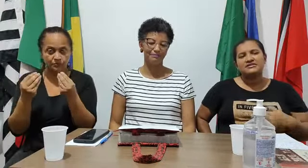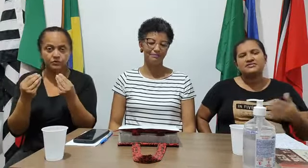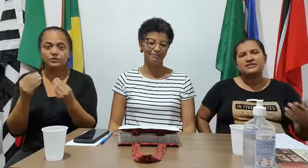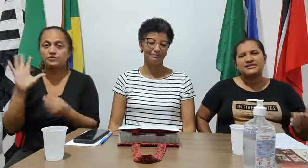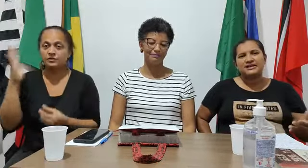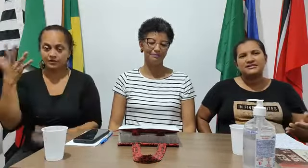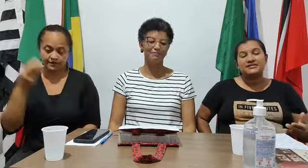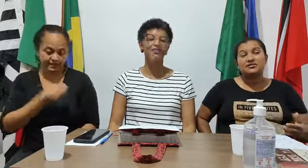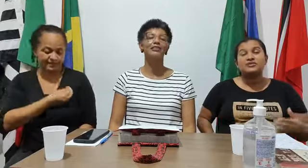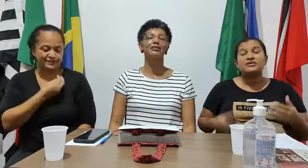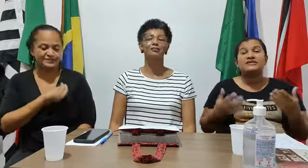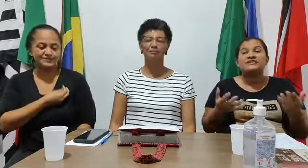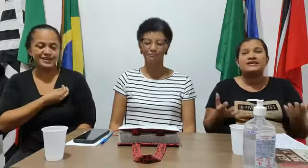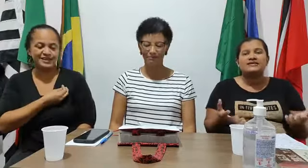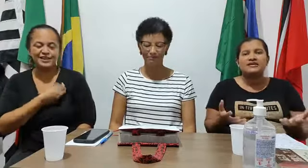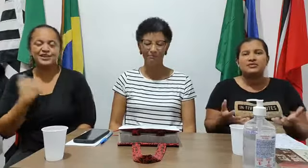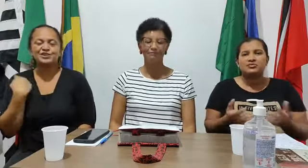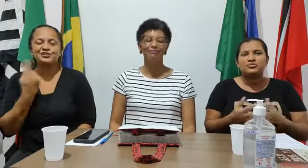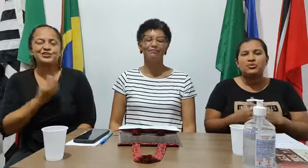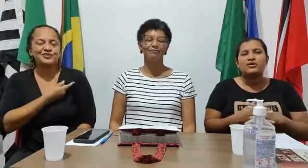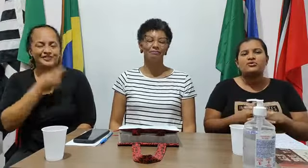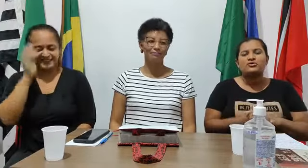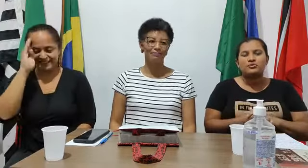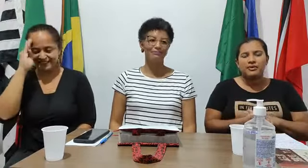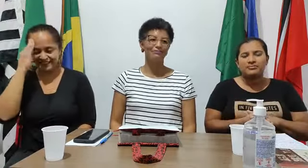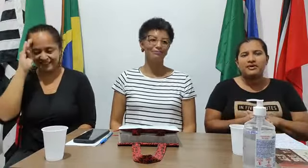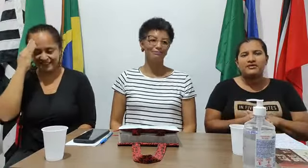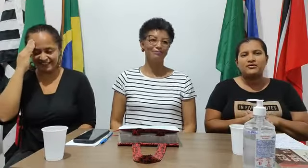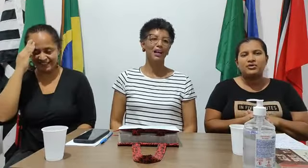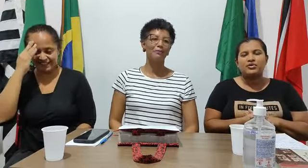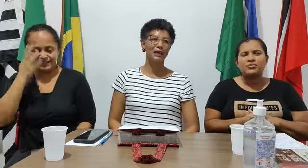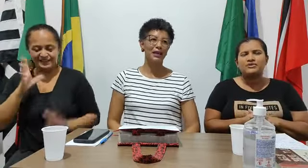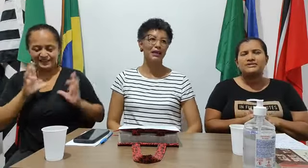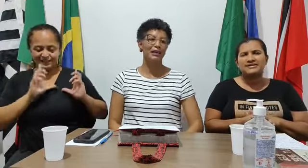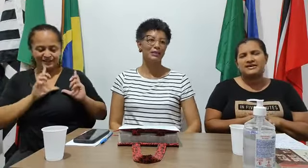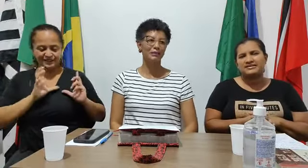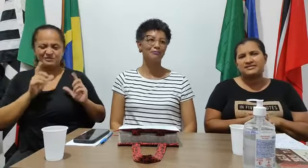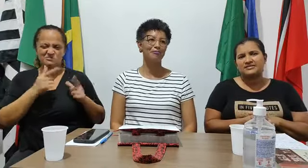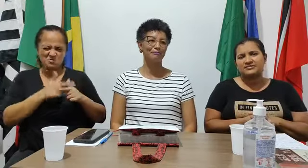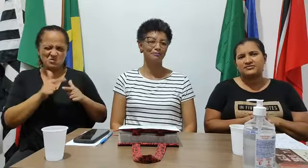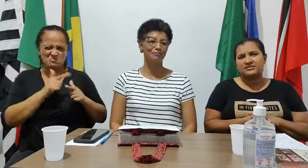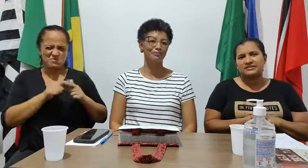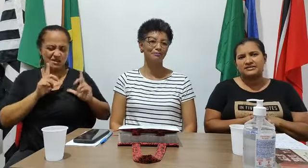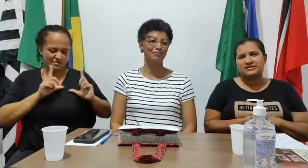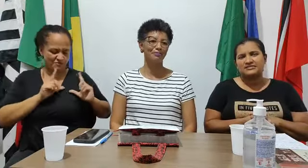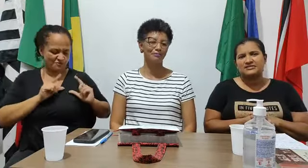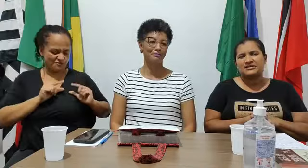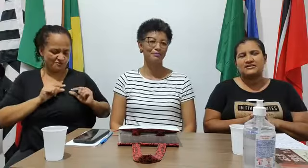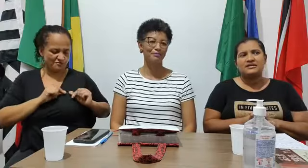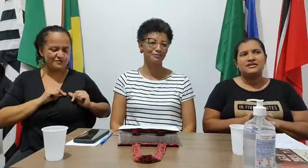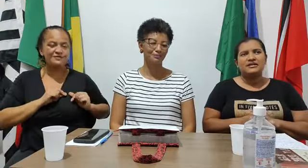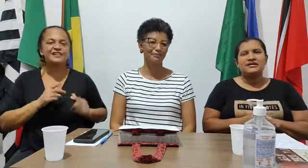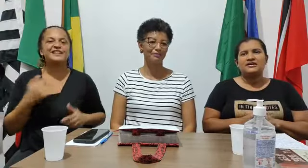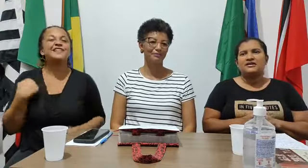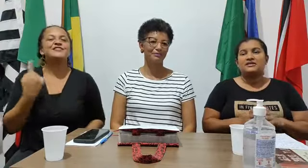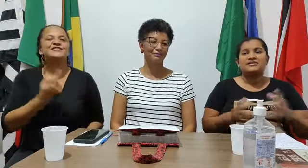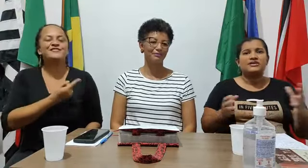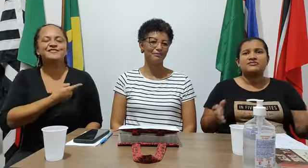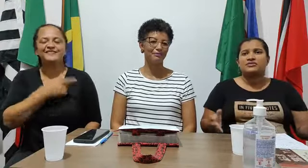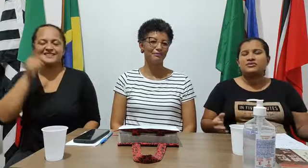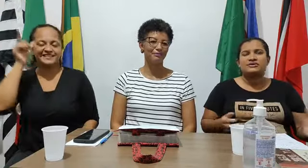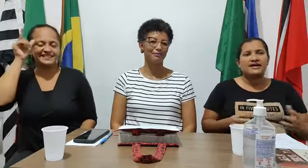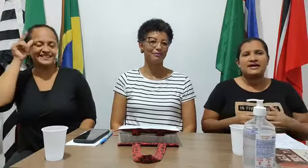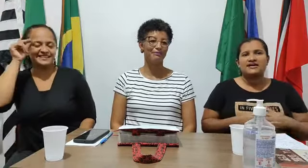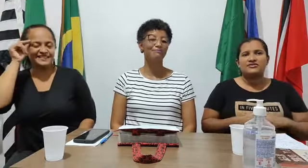vida são tratadas, né? Quando nós entendemos qual é o nosso papel, muitas áreas da nossa vida é tratada, né? A questão